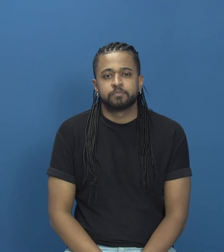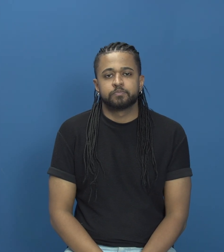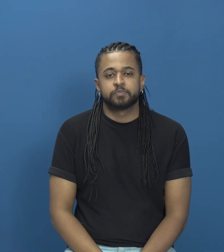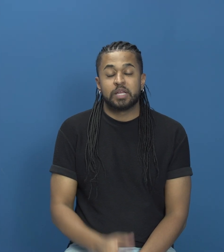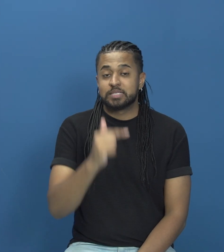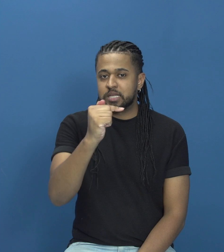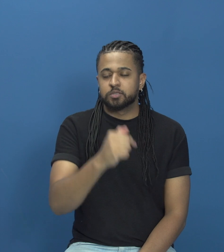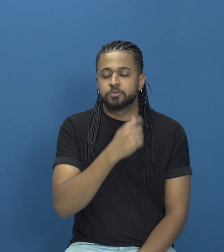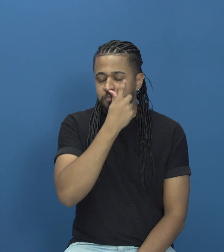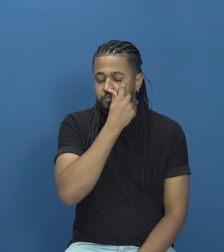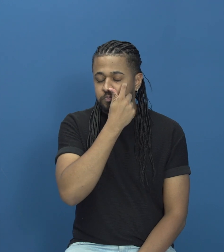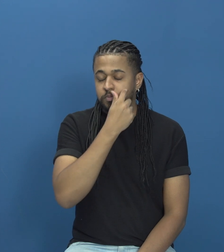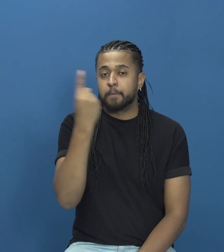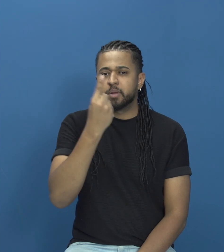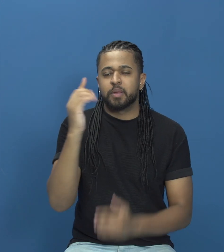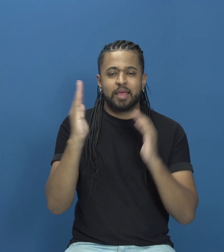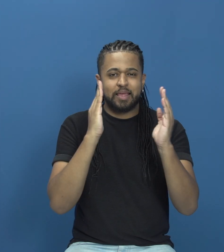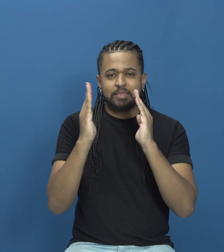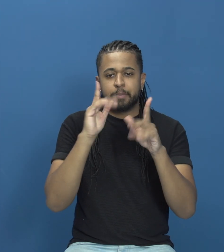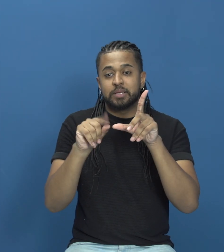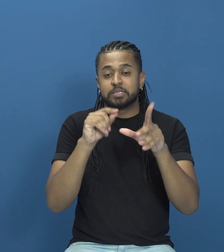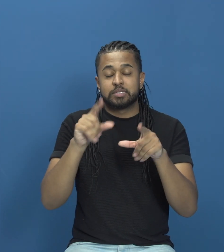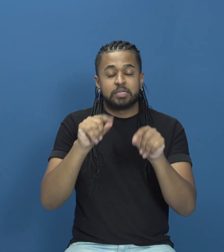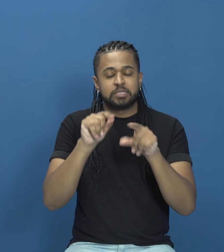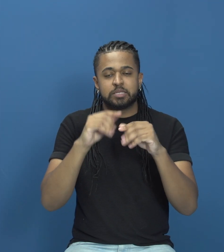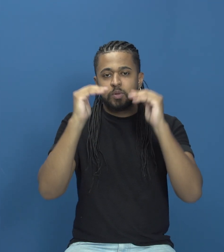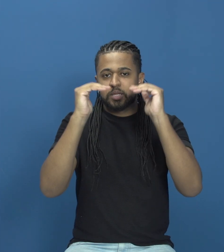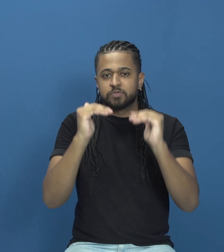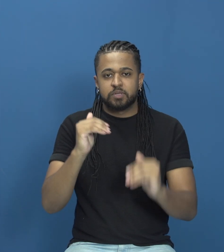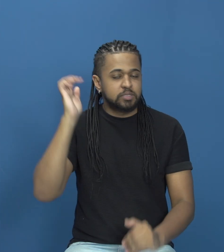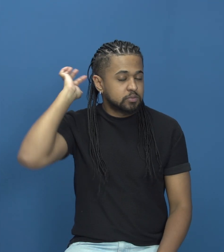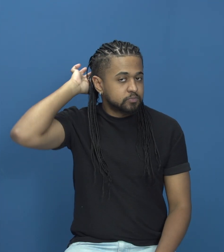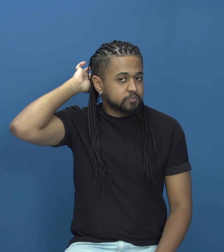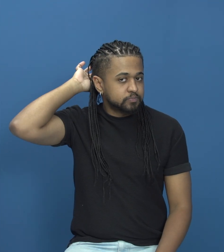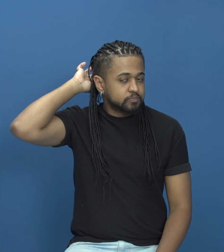Item 7. Da primeira etapa de seleção e classificação.